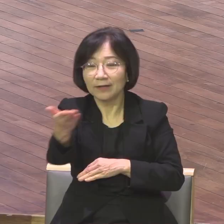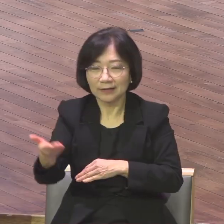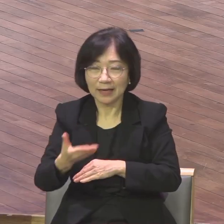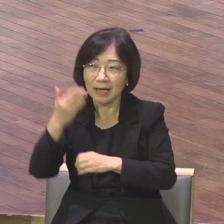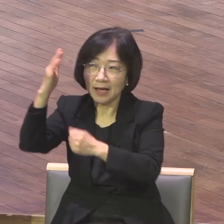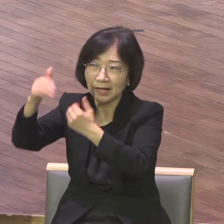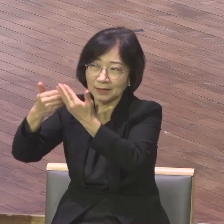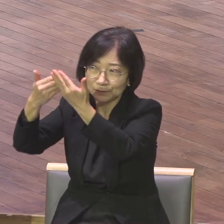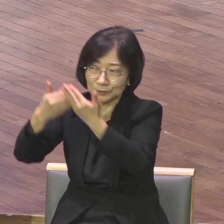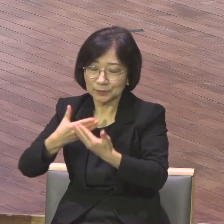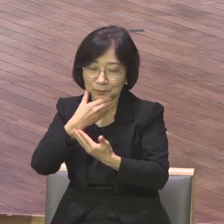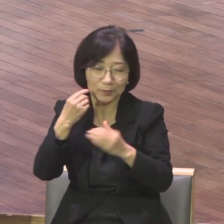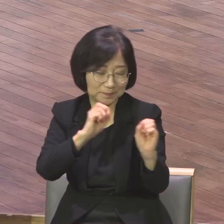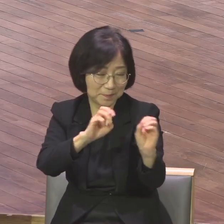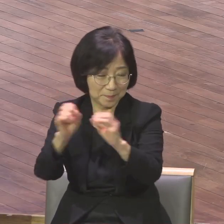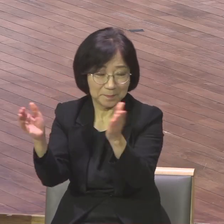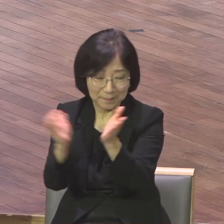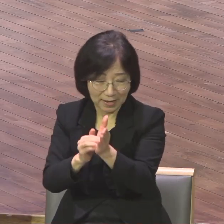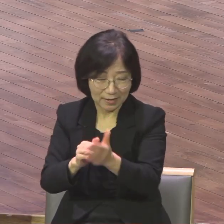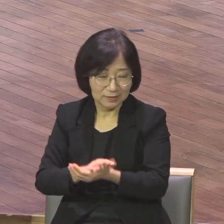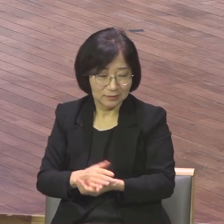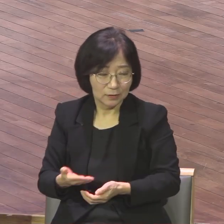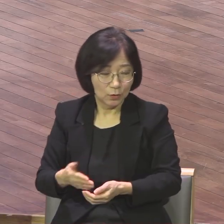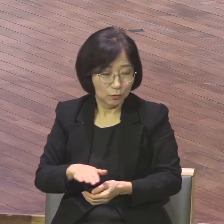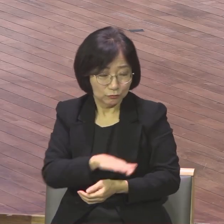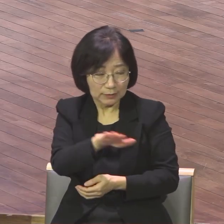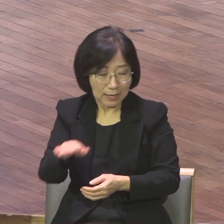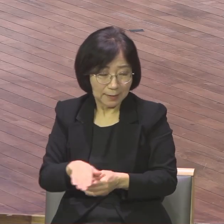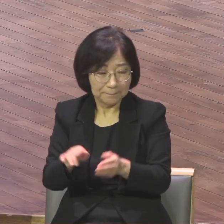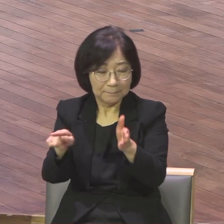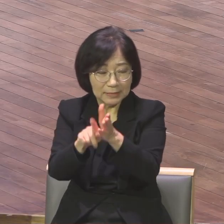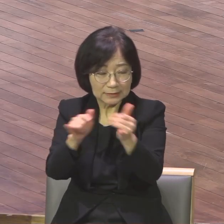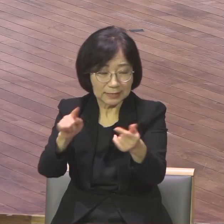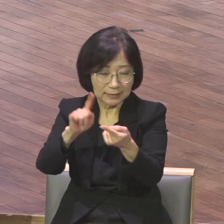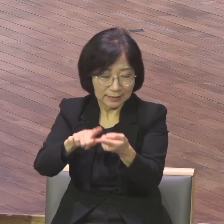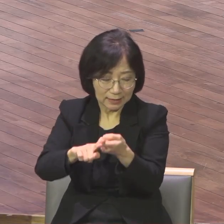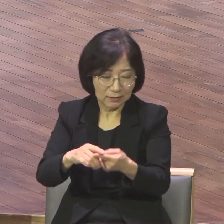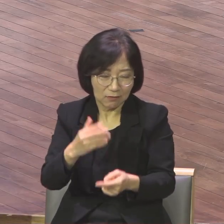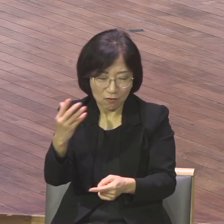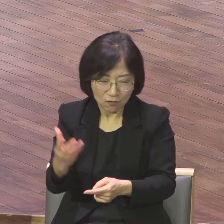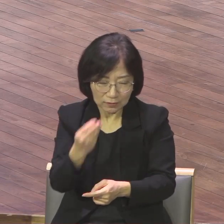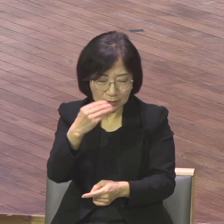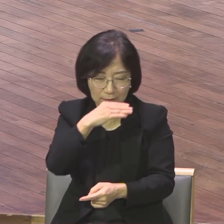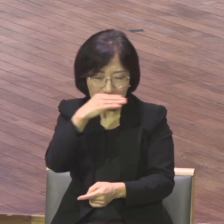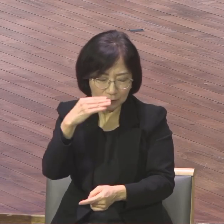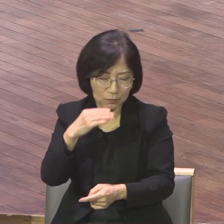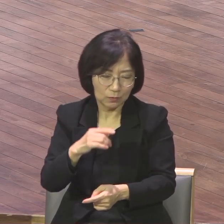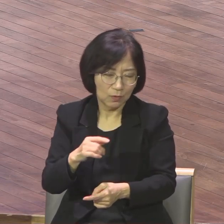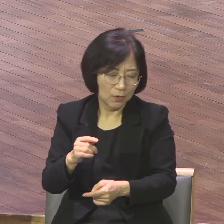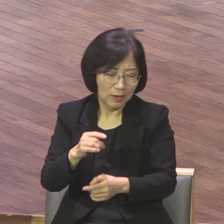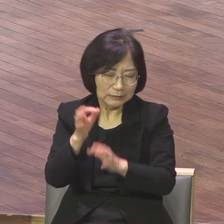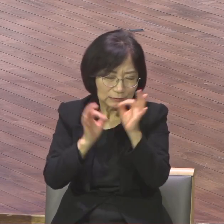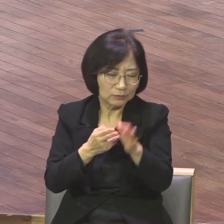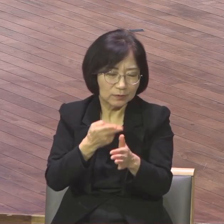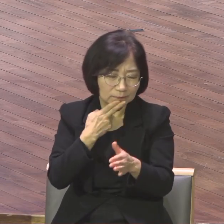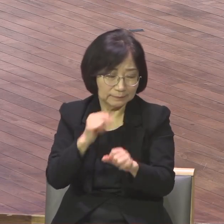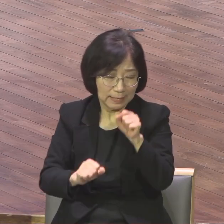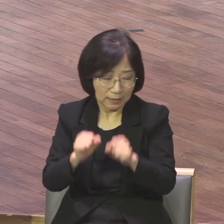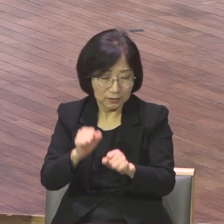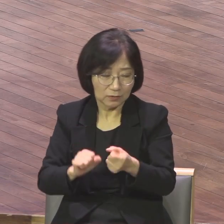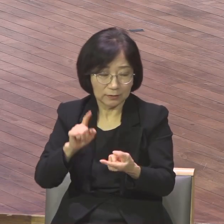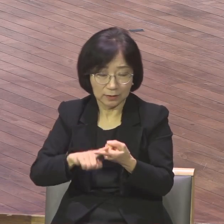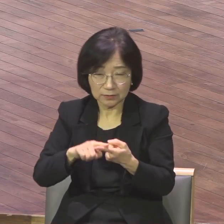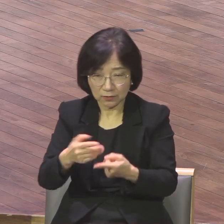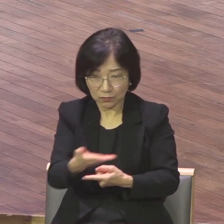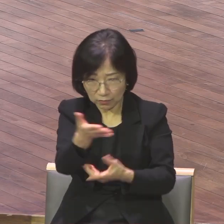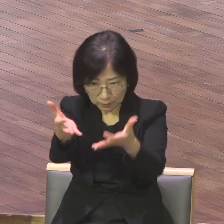전하였노라. 우리가 너희 믿는 자들을 향하여 어떻게 거룩하고 옳고 흠없이 행하였는지에 대하여 너희가 증인이요